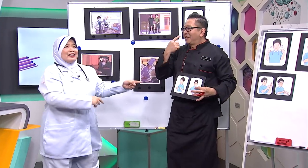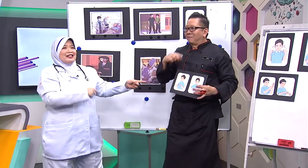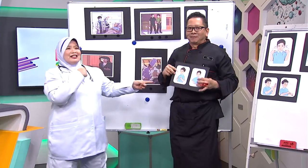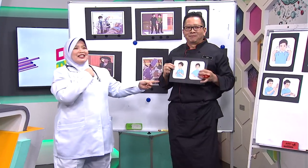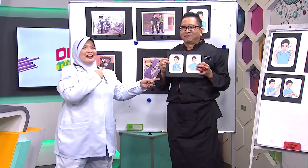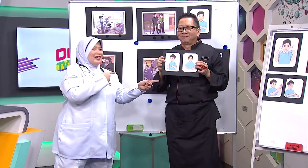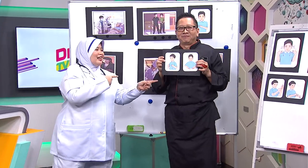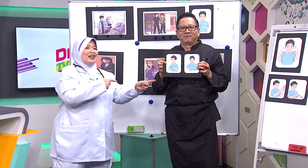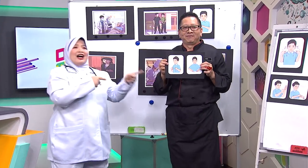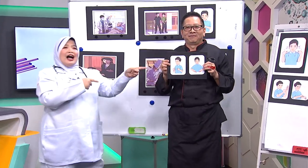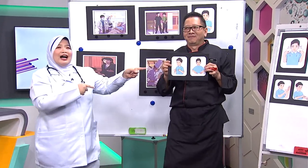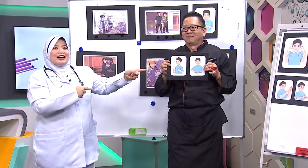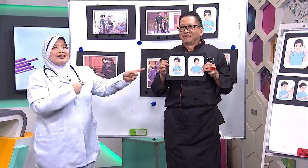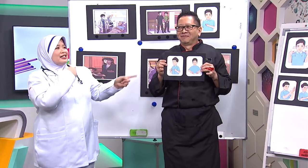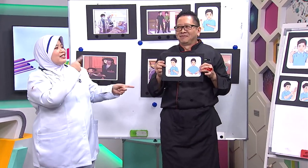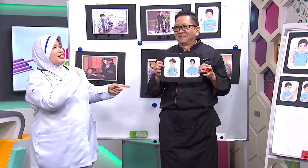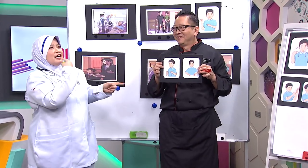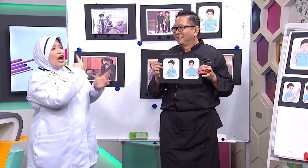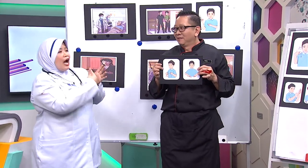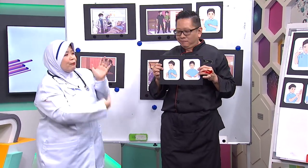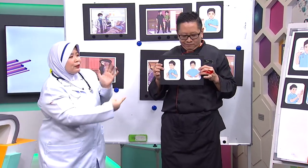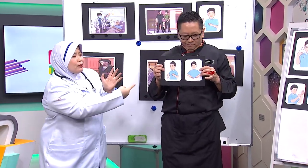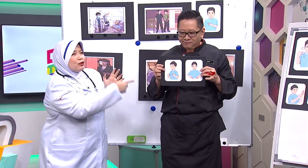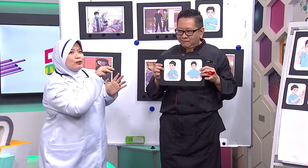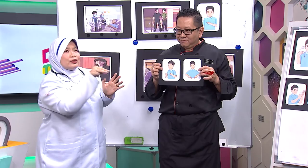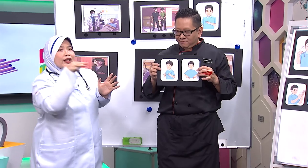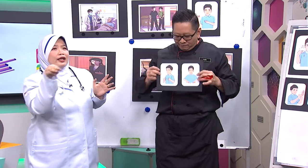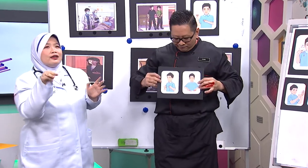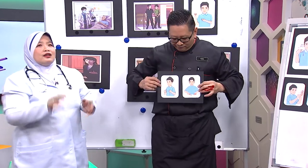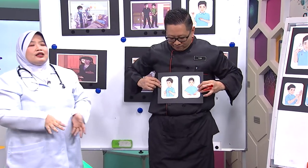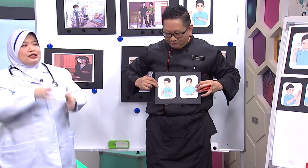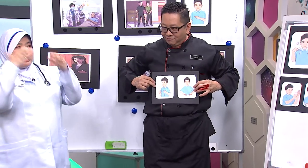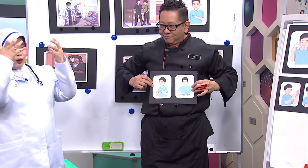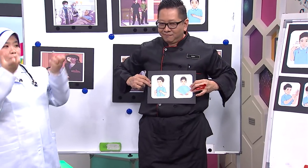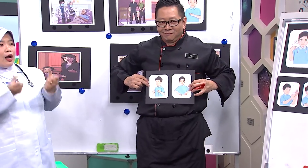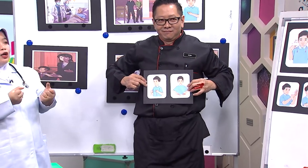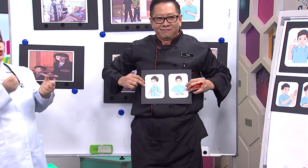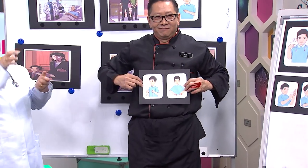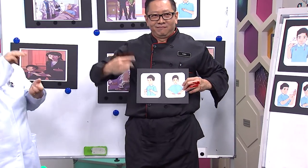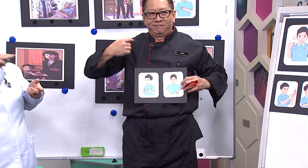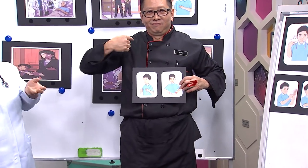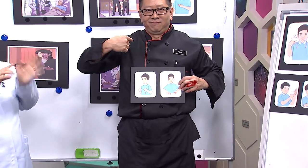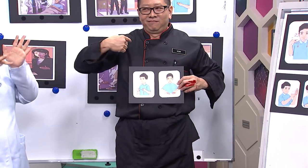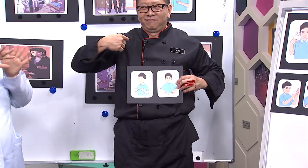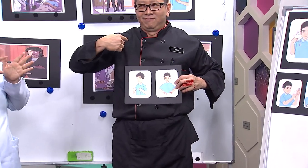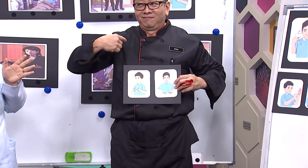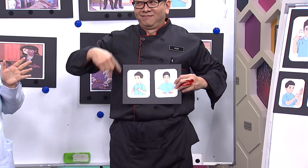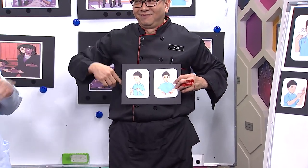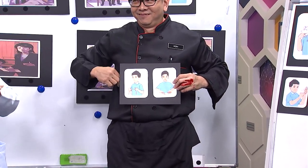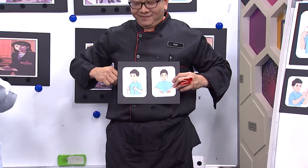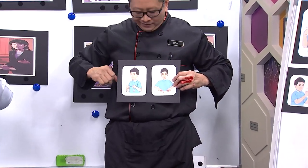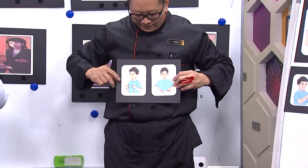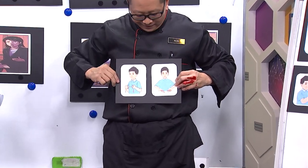Ini siapa? Ini. Ini apa murid-murid? Cikgu mahu murid-murid